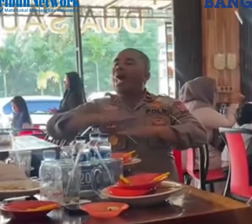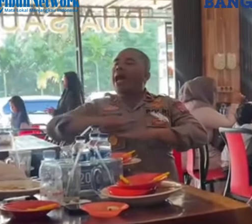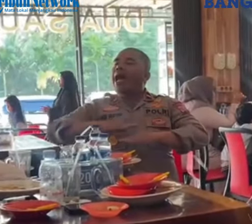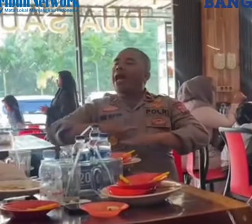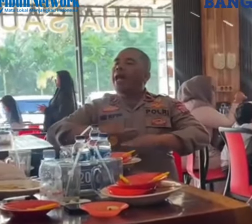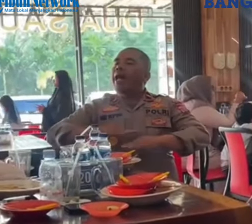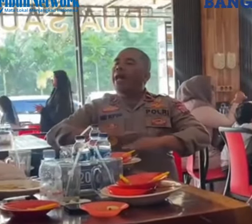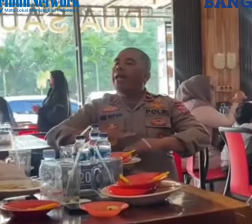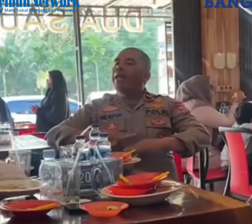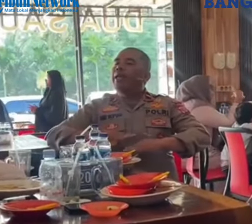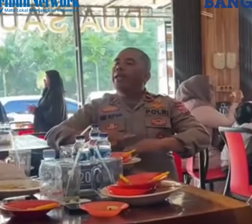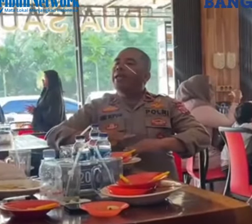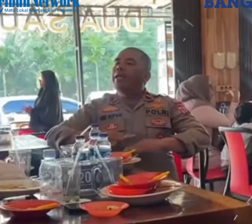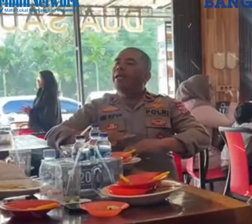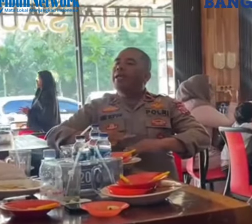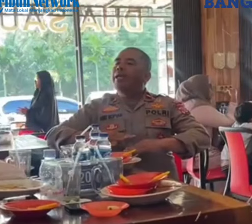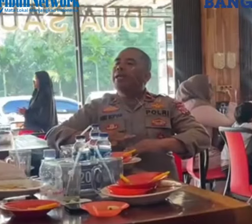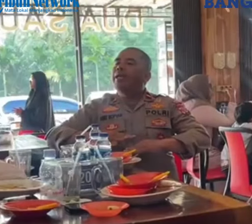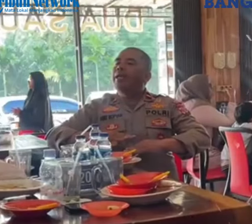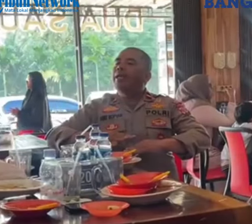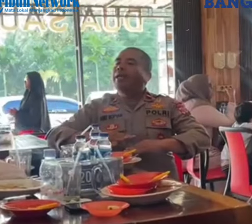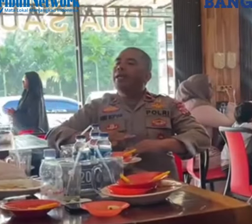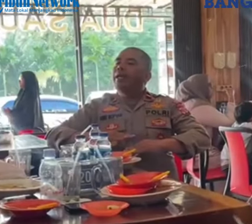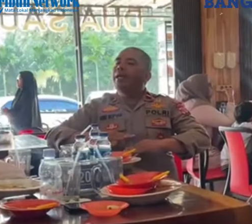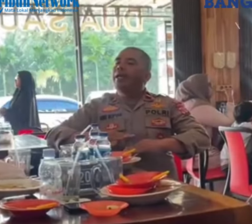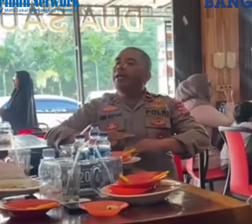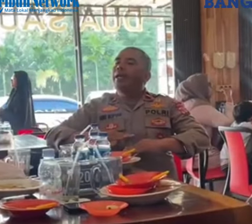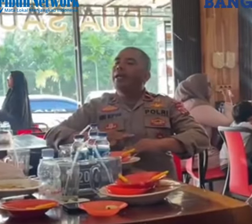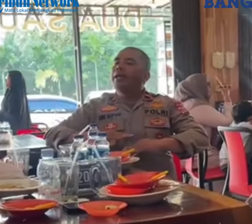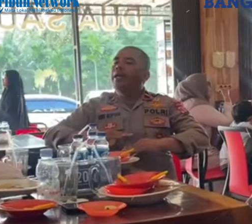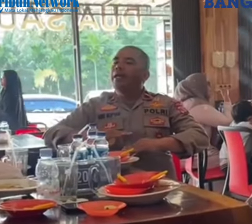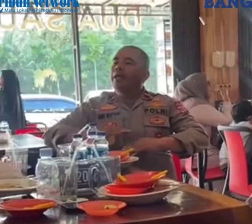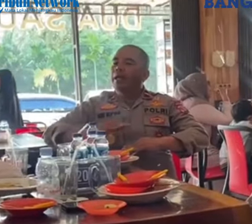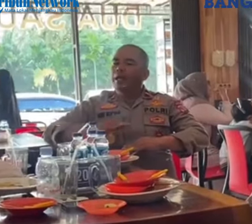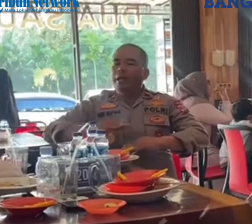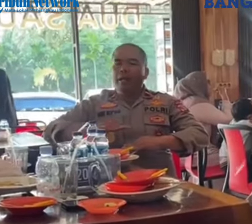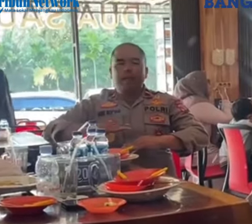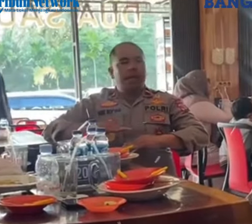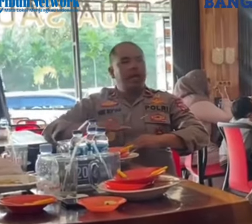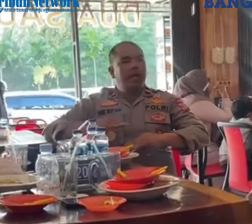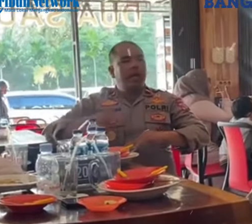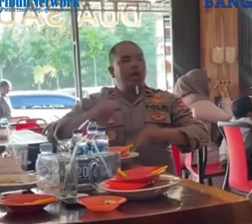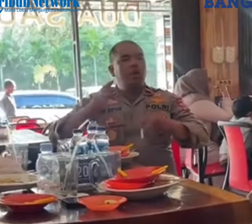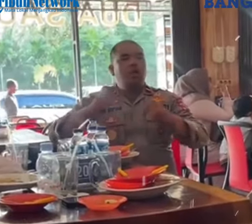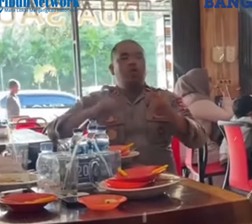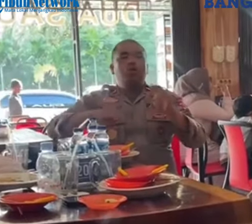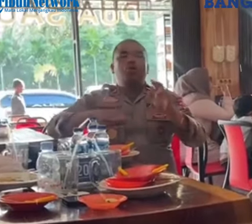juga diunggah oleh akun official Instagram Divisi Humas Polri pada Senin 12 September 2022. Diketahui